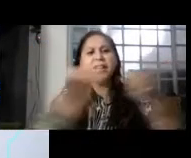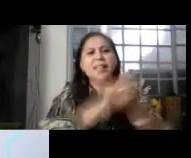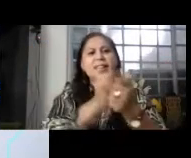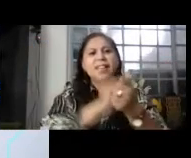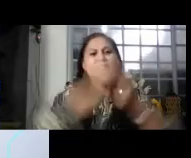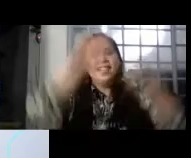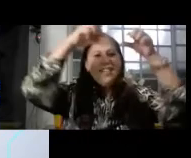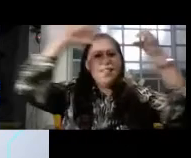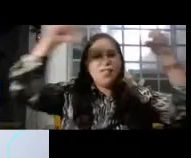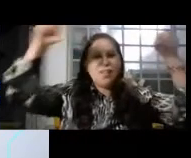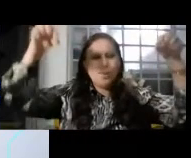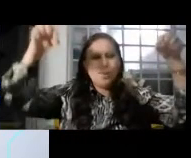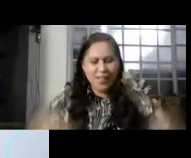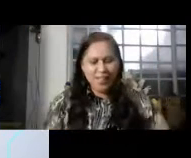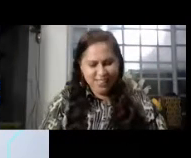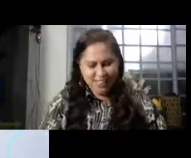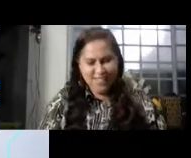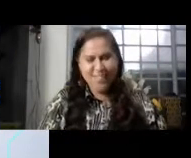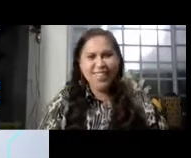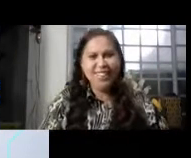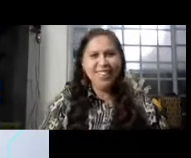né, Rita? Lavar roupa.